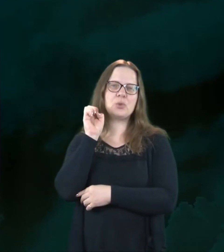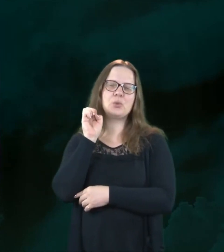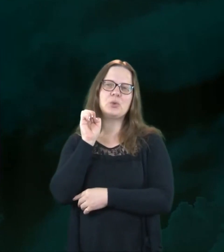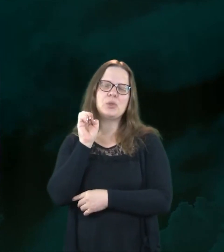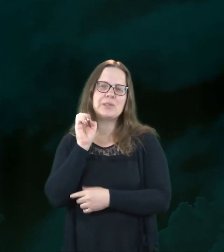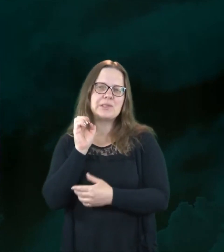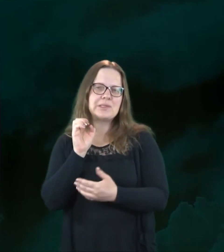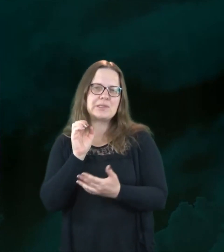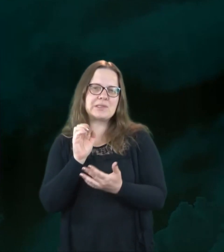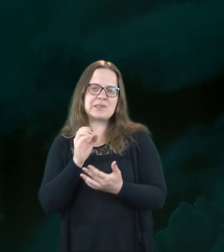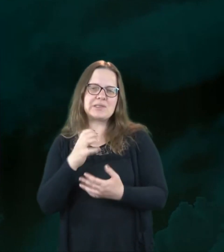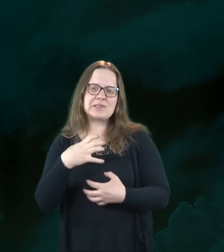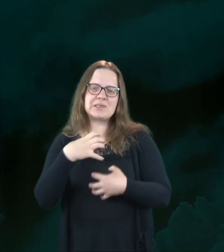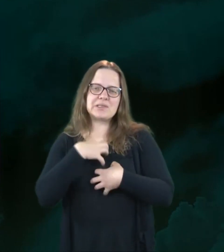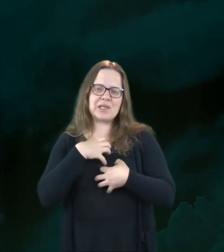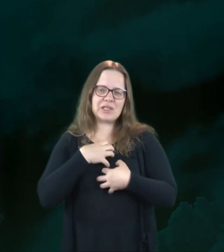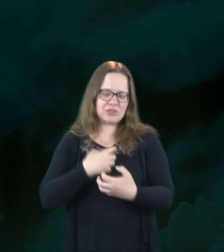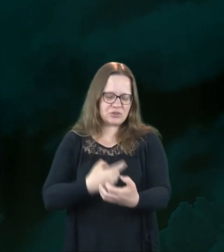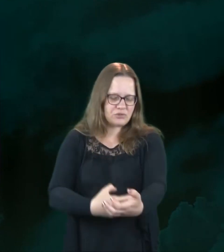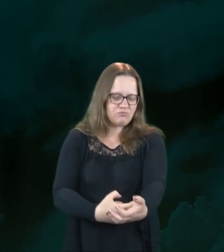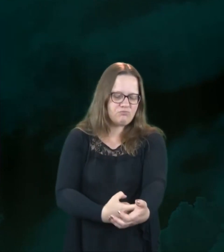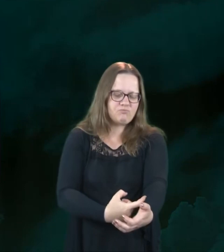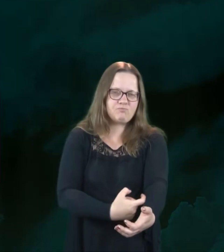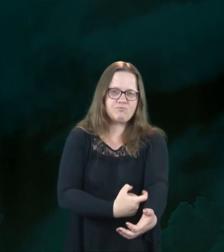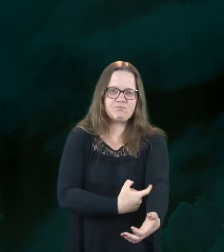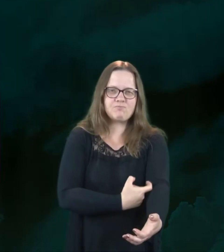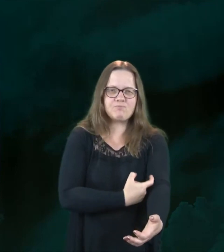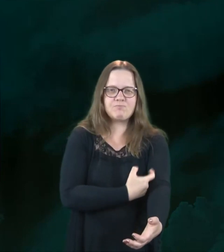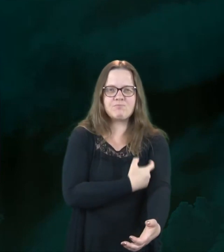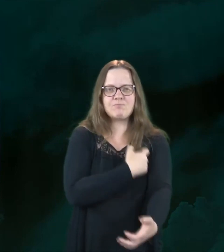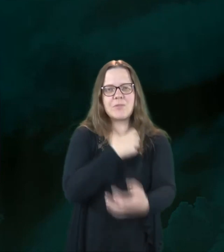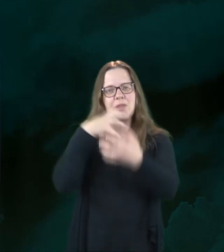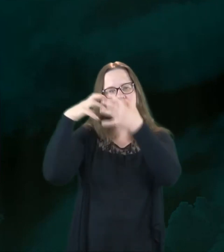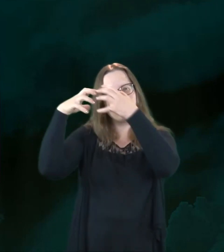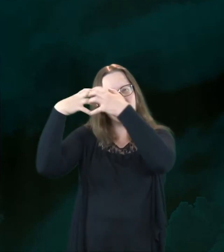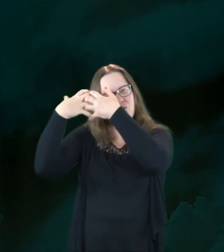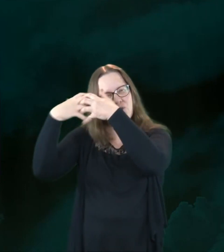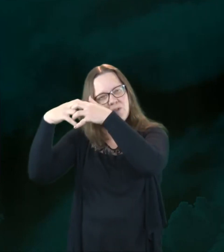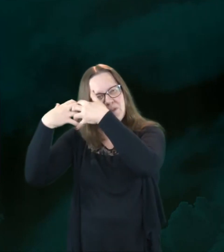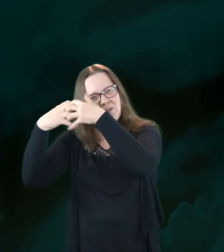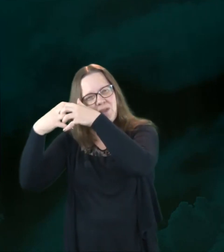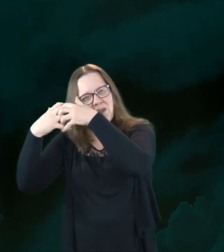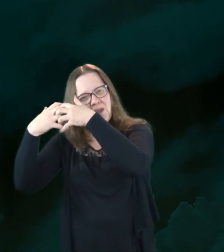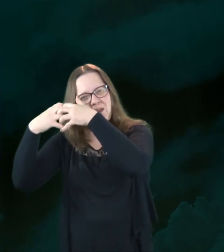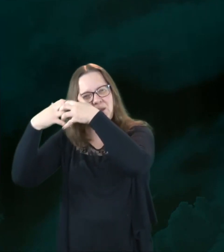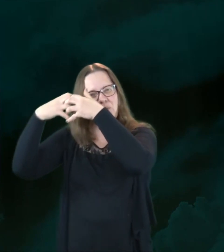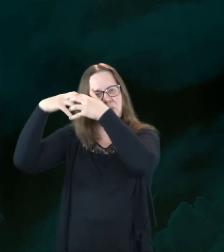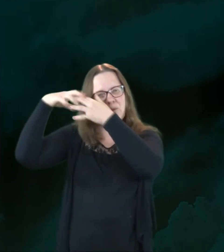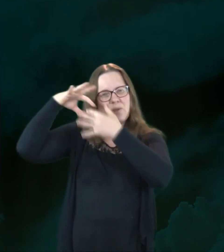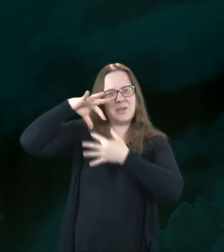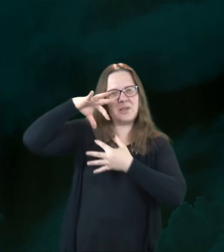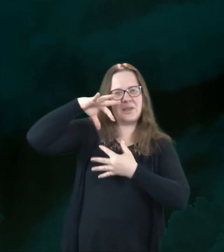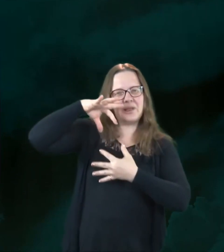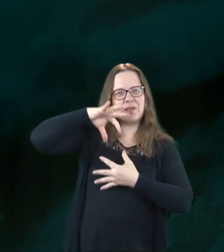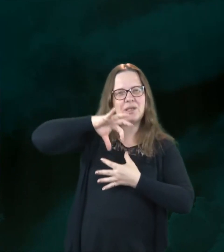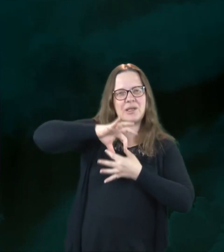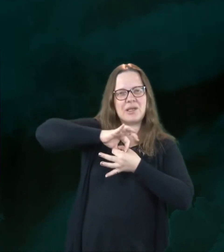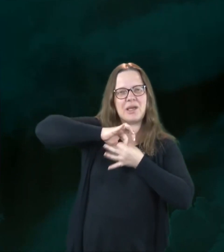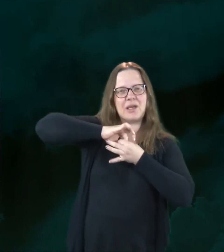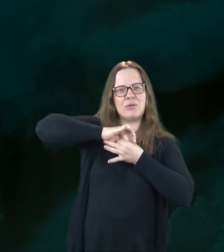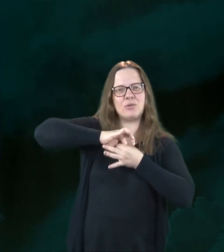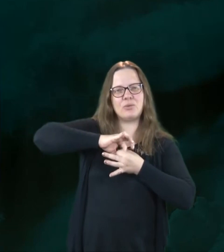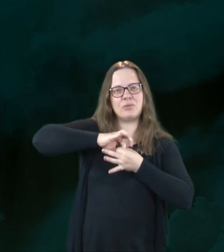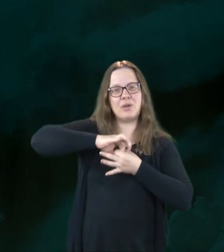para cérebro, e o cérebro está conectado com a alma, com a nossa alma. Então Deus